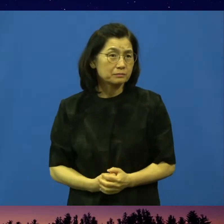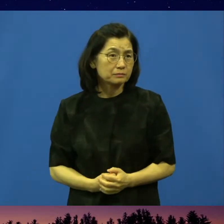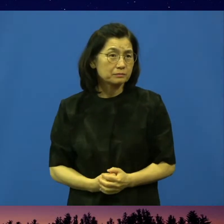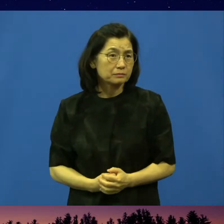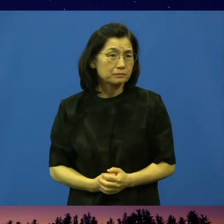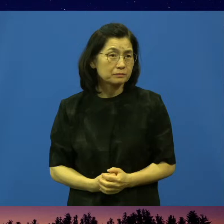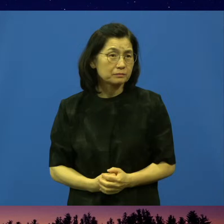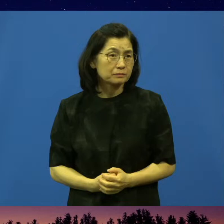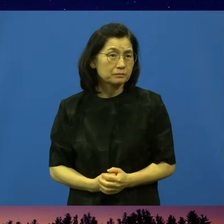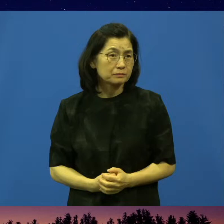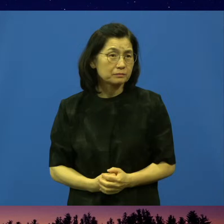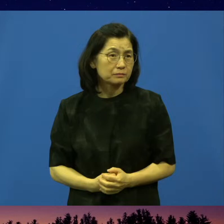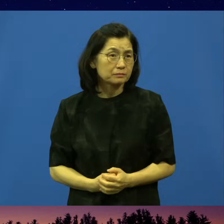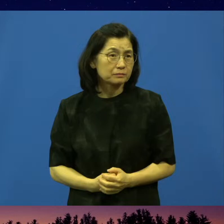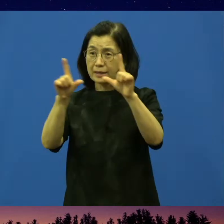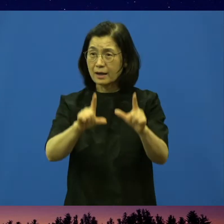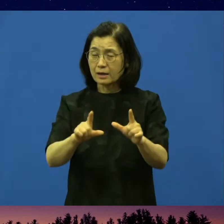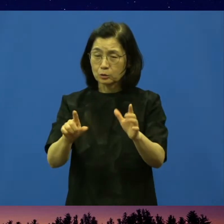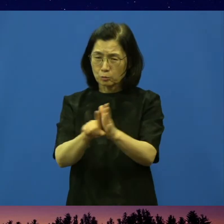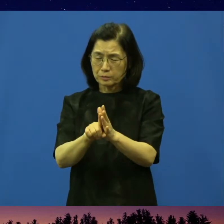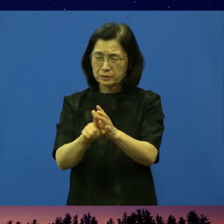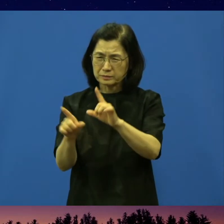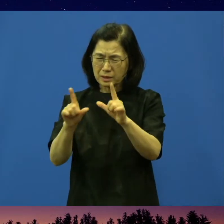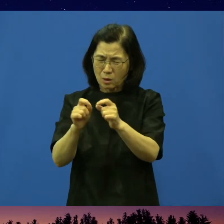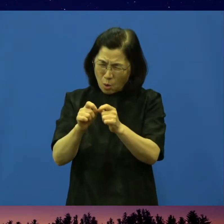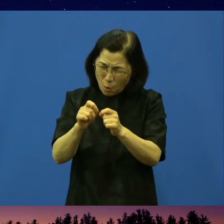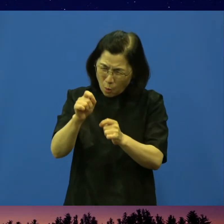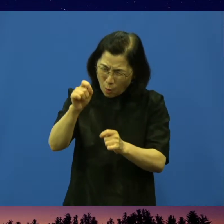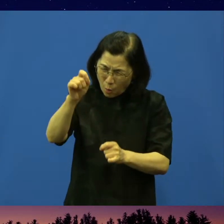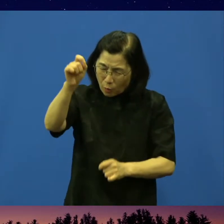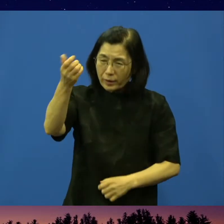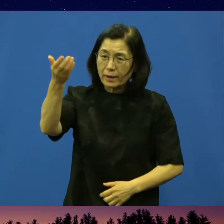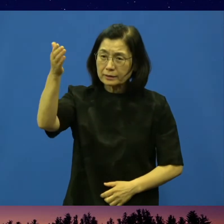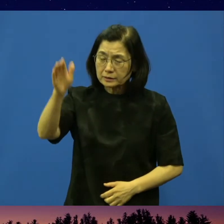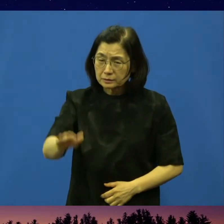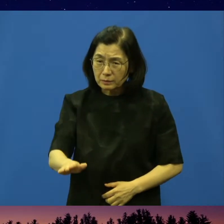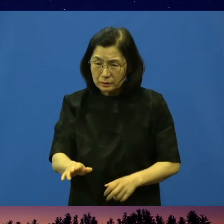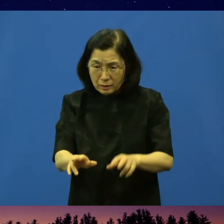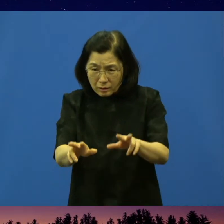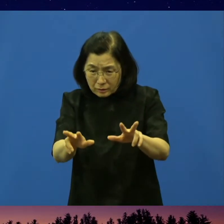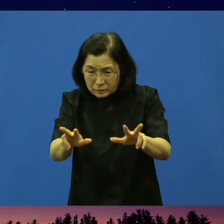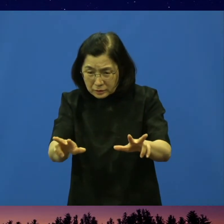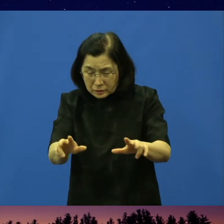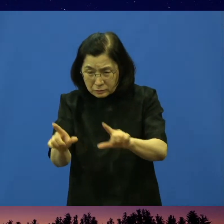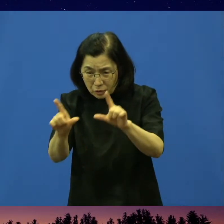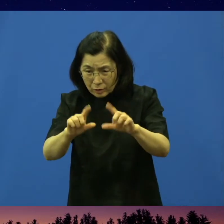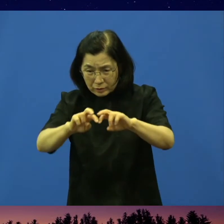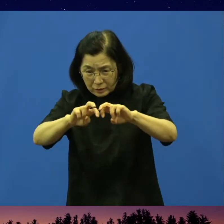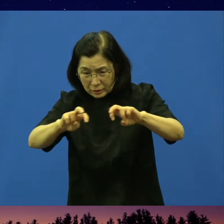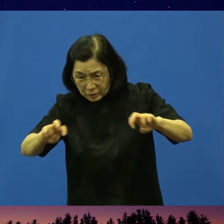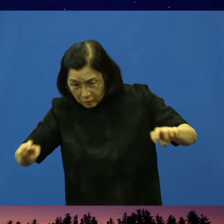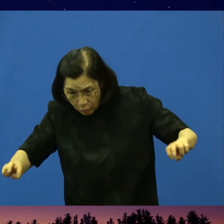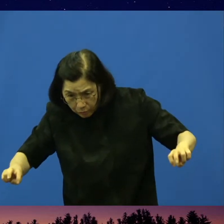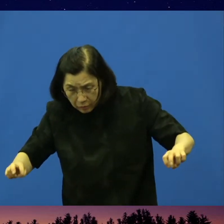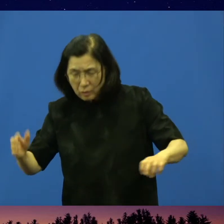믿음 생활을 하지만, 신앙생활을 오래 했지만 현실은 이전과 별반 달라진 게 없어 보일 때가 많아요, 사실은.